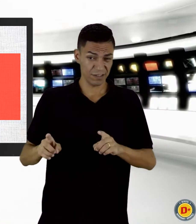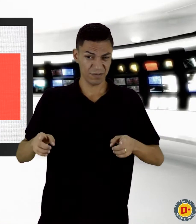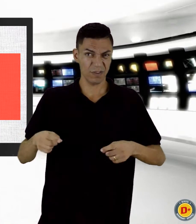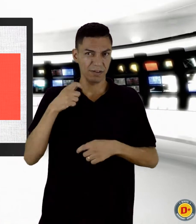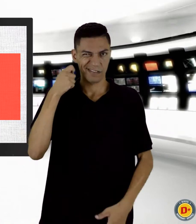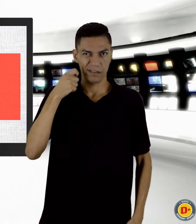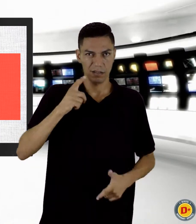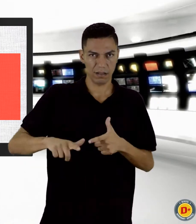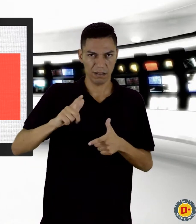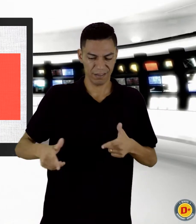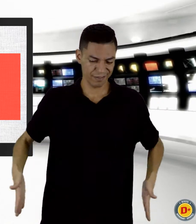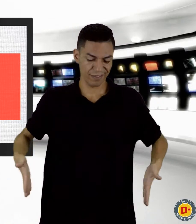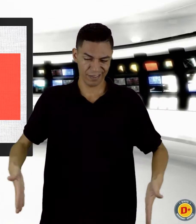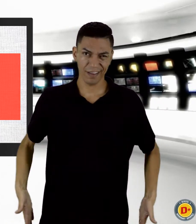não pode ser ignorada.